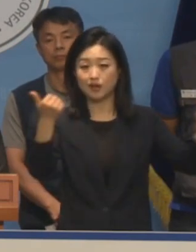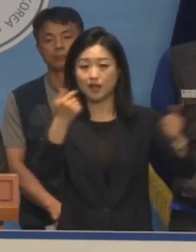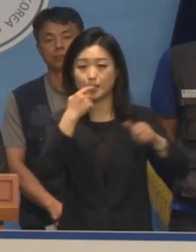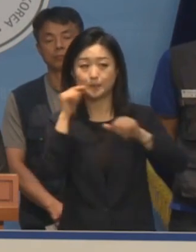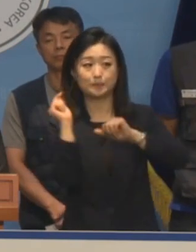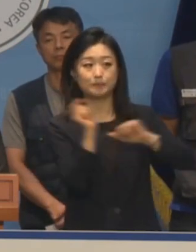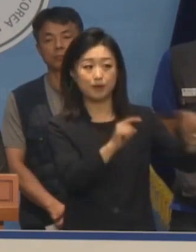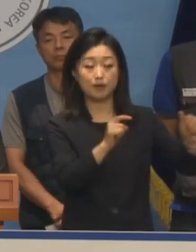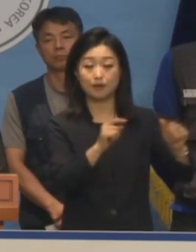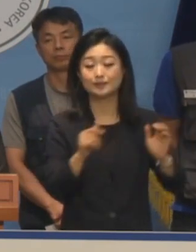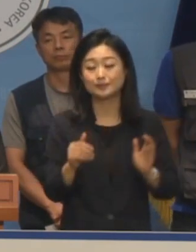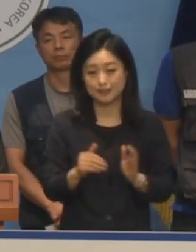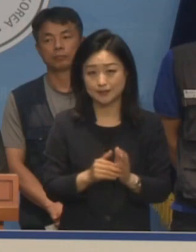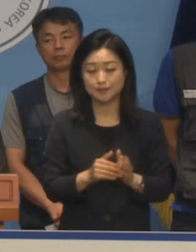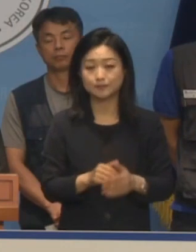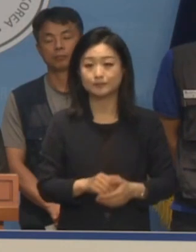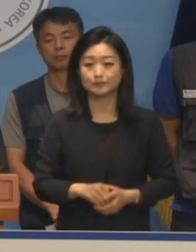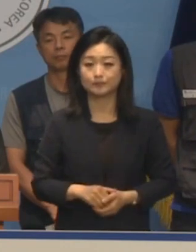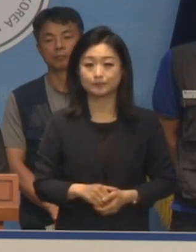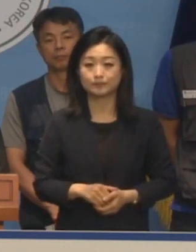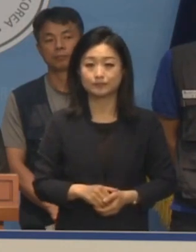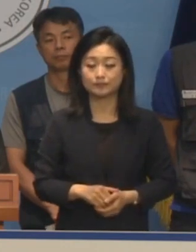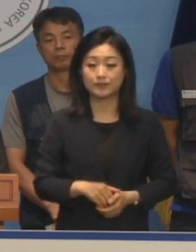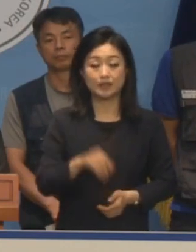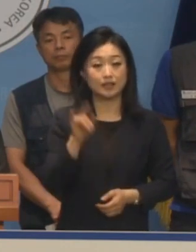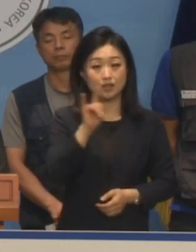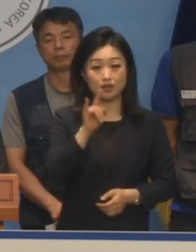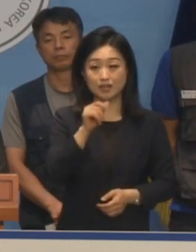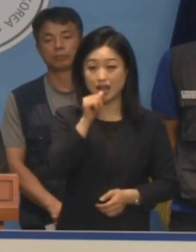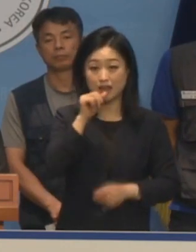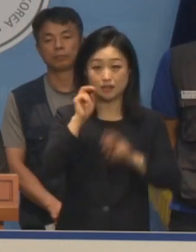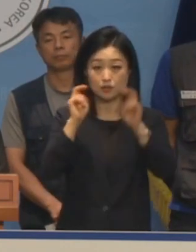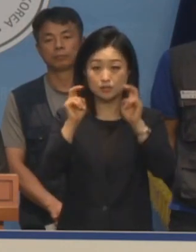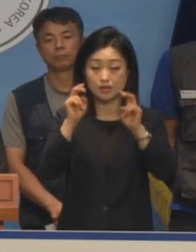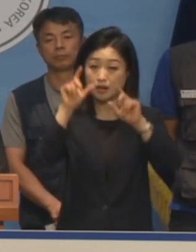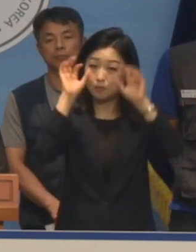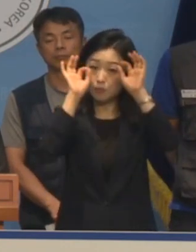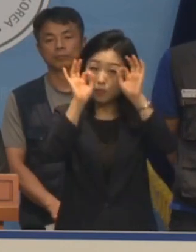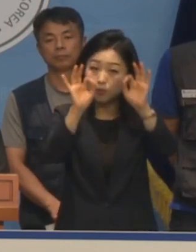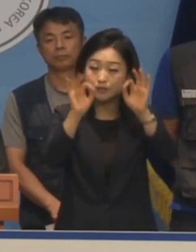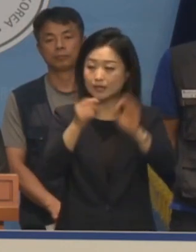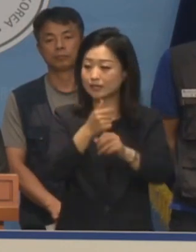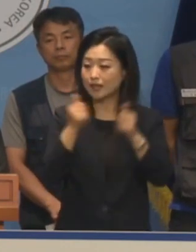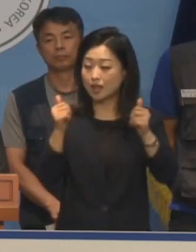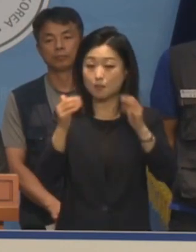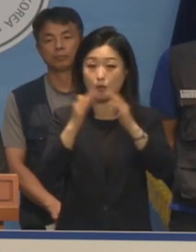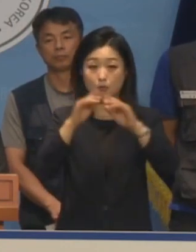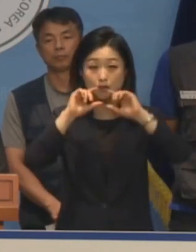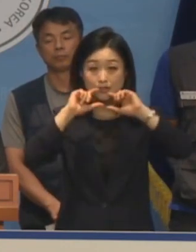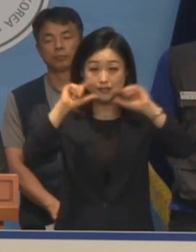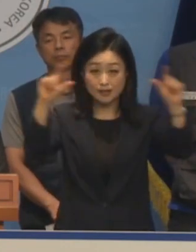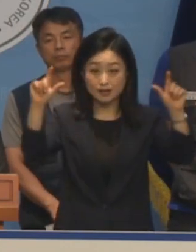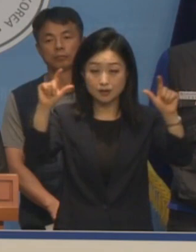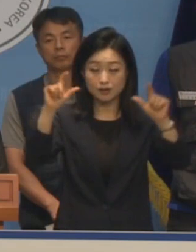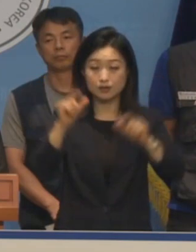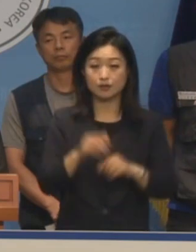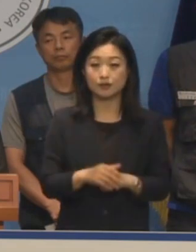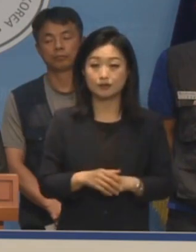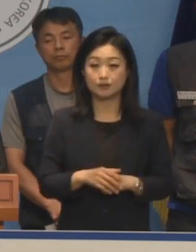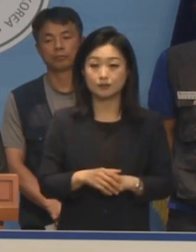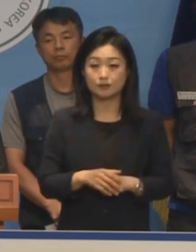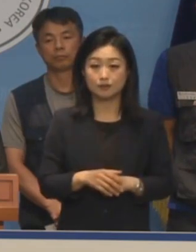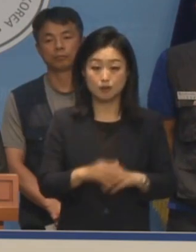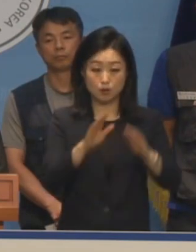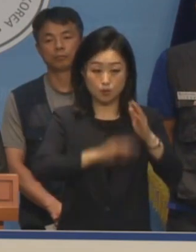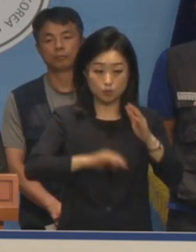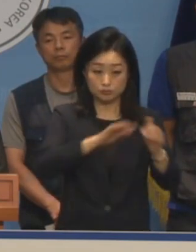형벌이 되었습니다 현대제철의 1년의 행태는 대법원 판결에 따른 온전한